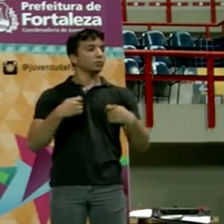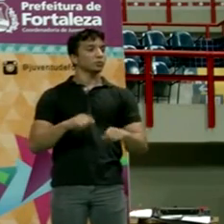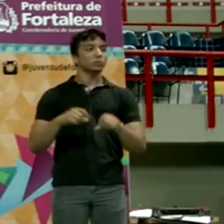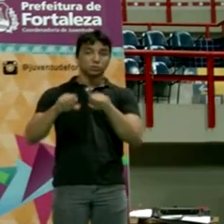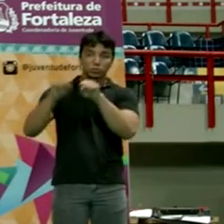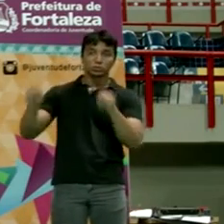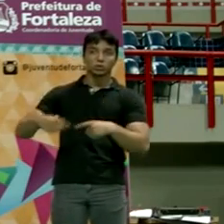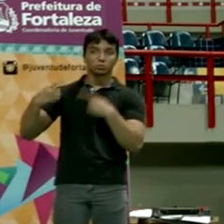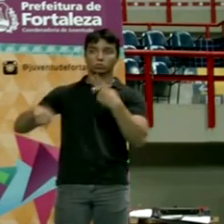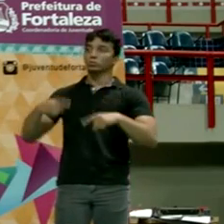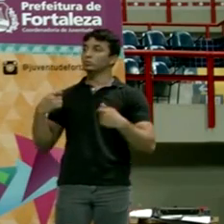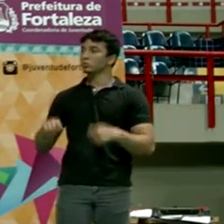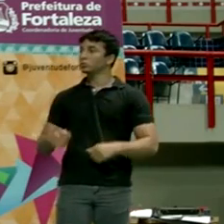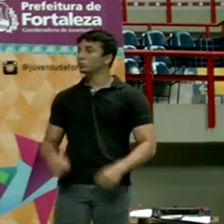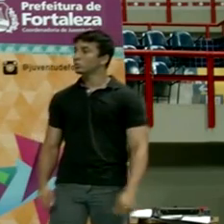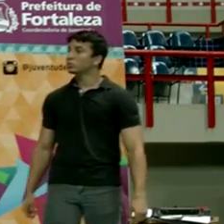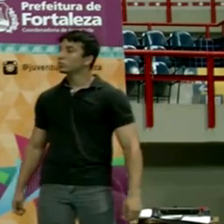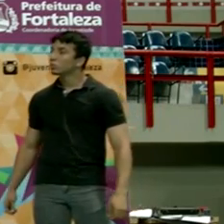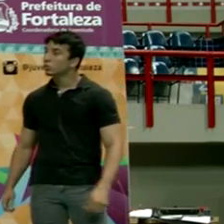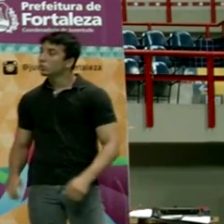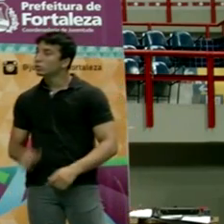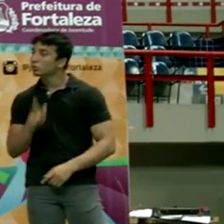o sistema político brasileiro. Diz.